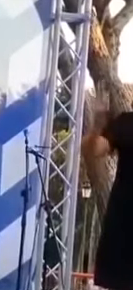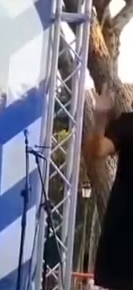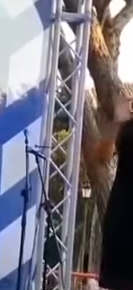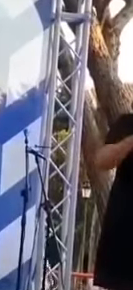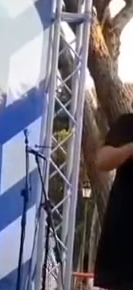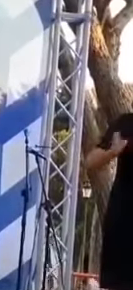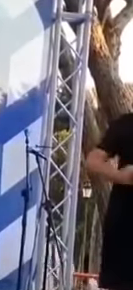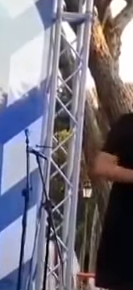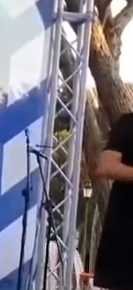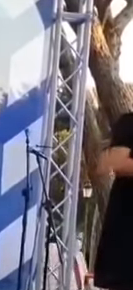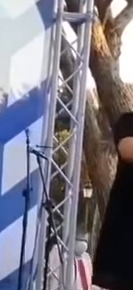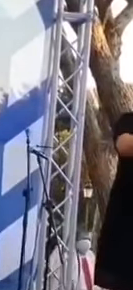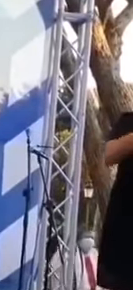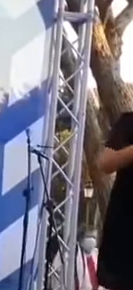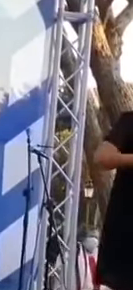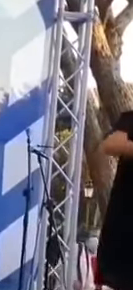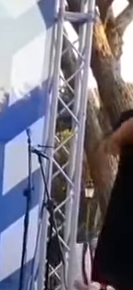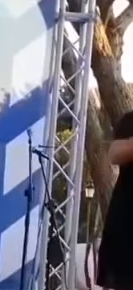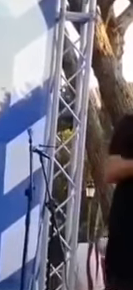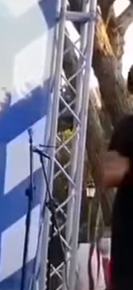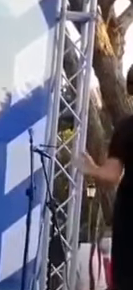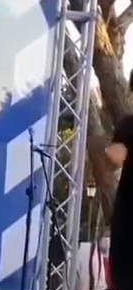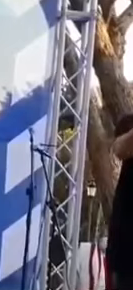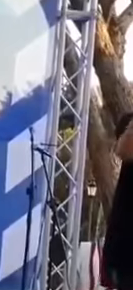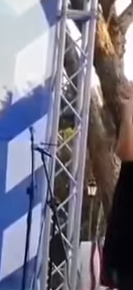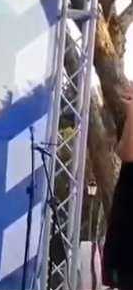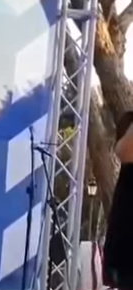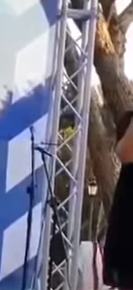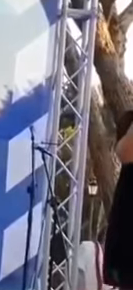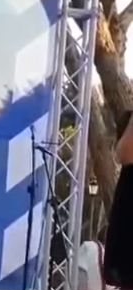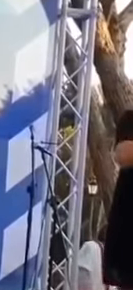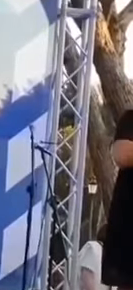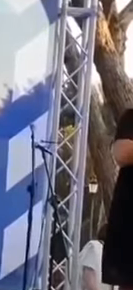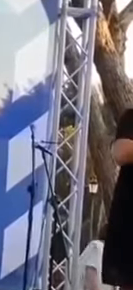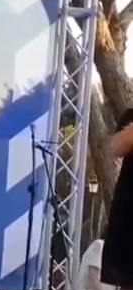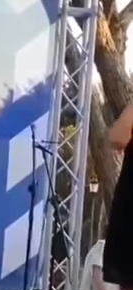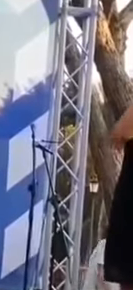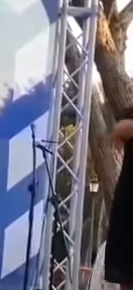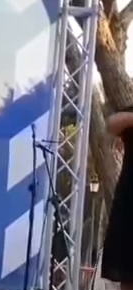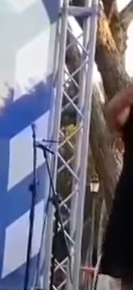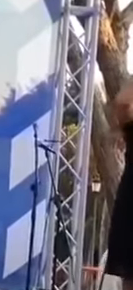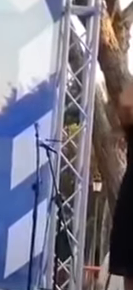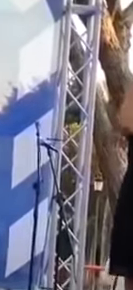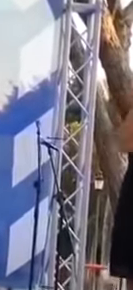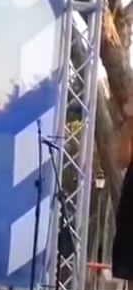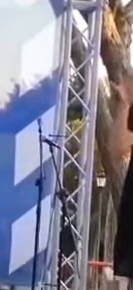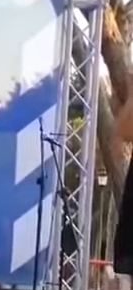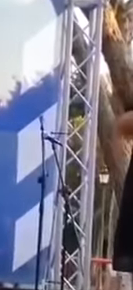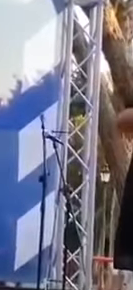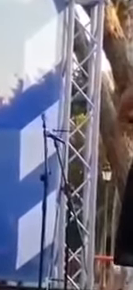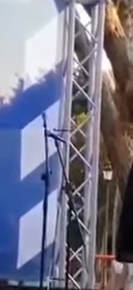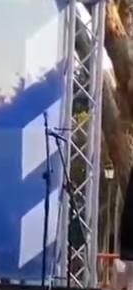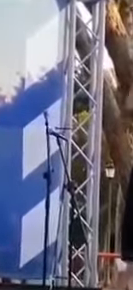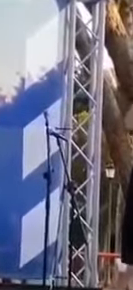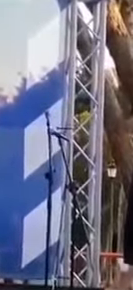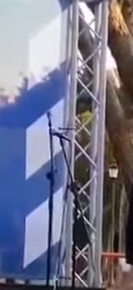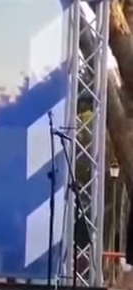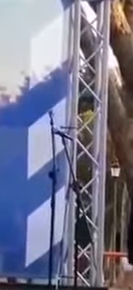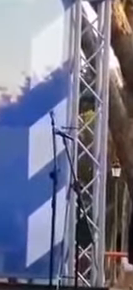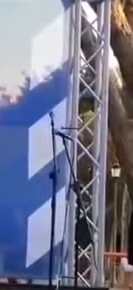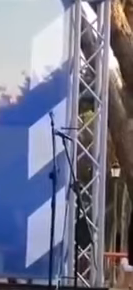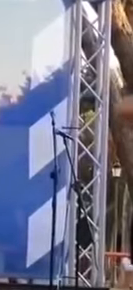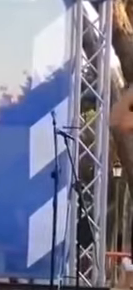a fare il percorso più lungo, che non prendono scorciatoie e che un giorno arriveranno al governo, ma quando arriveranno al governo ci